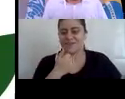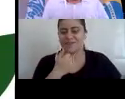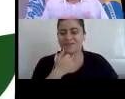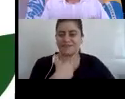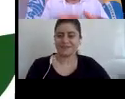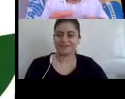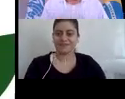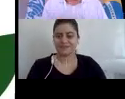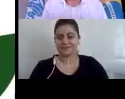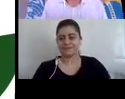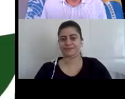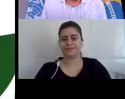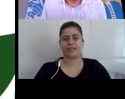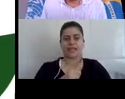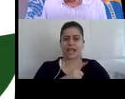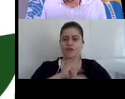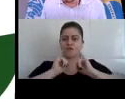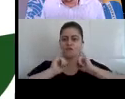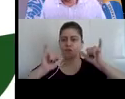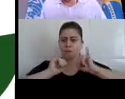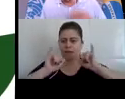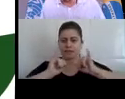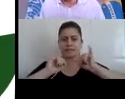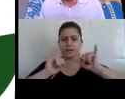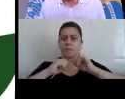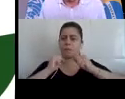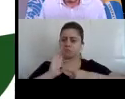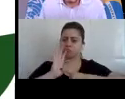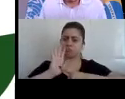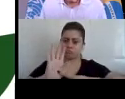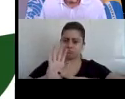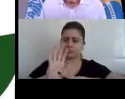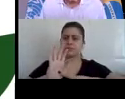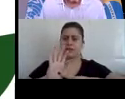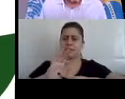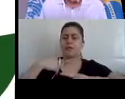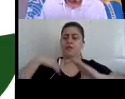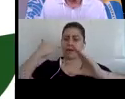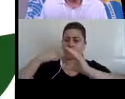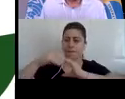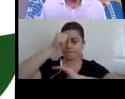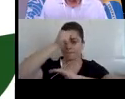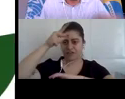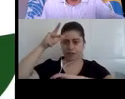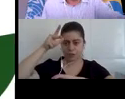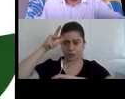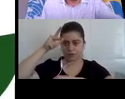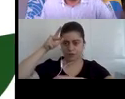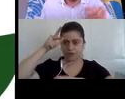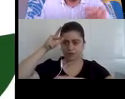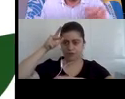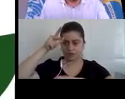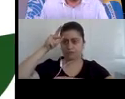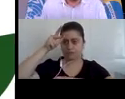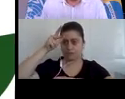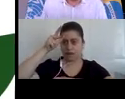informação, você pode disponer desta apresentação, eu vou encaminhar para a prefeitura, por supuesto, mas aqui